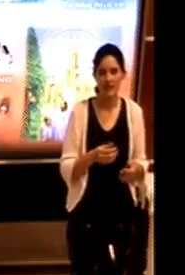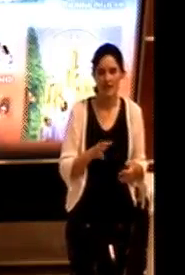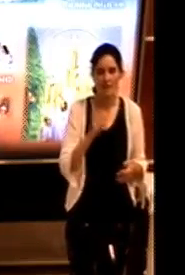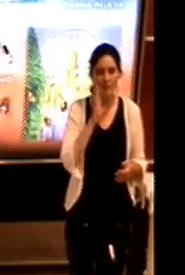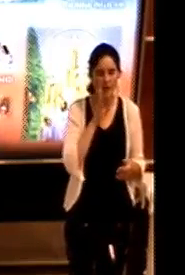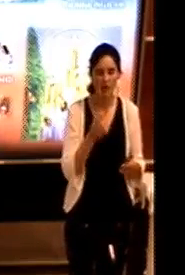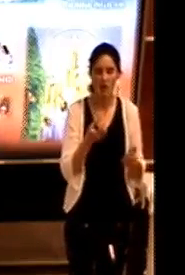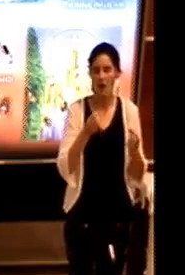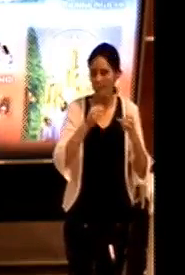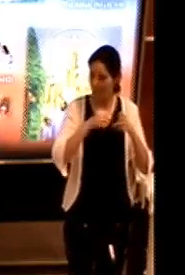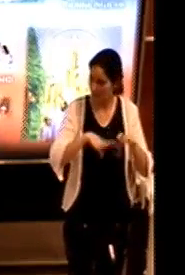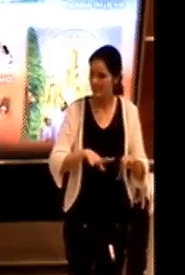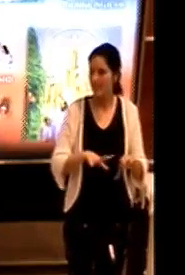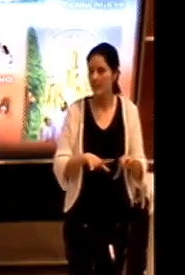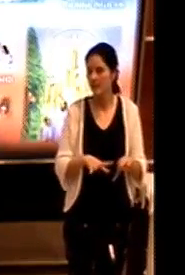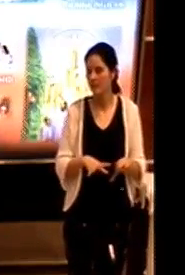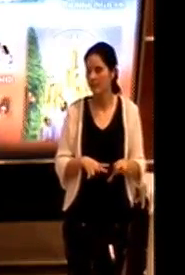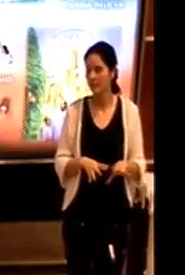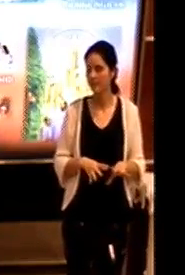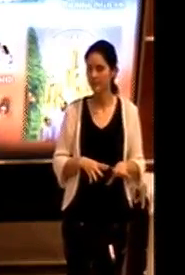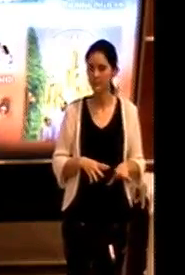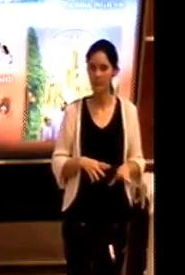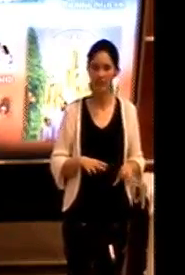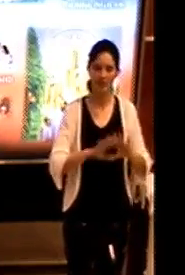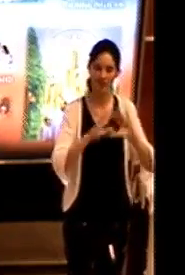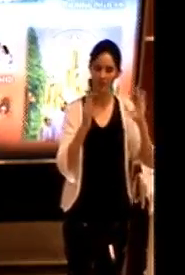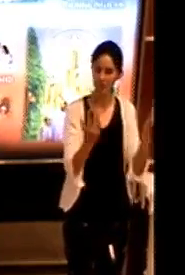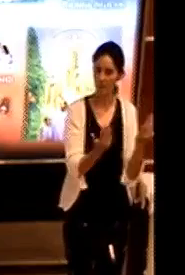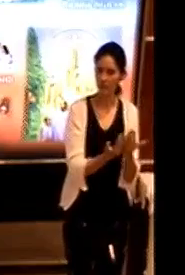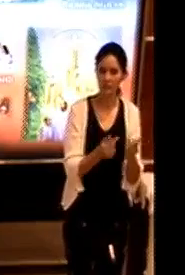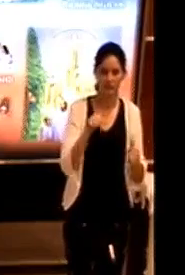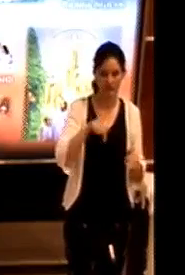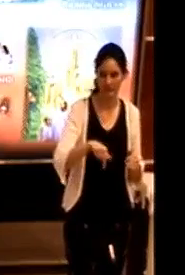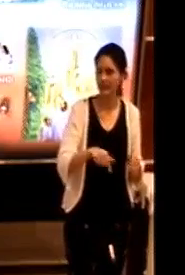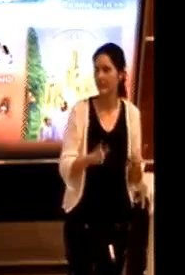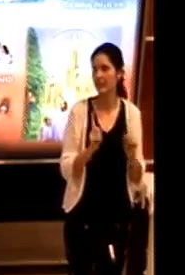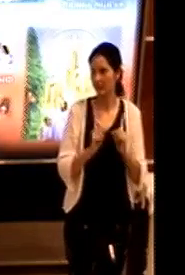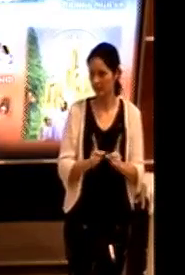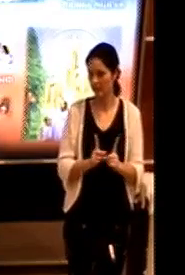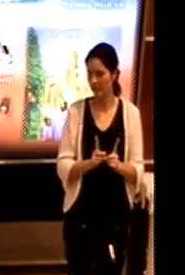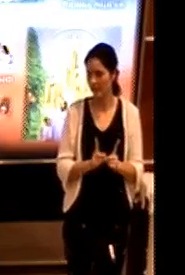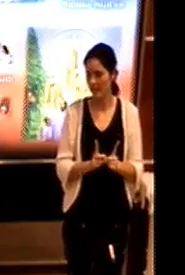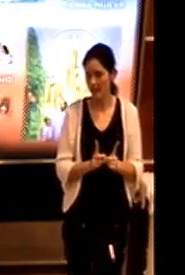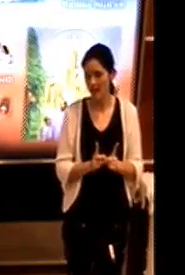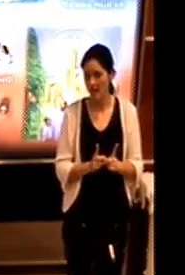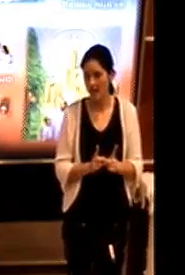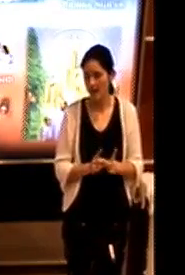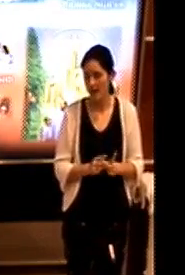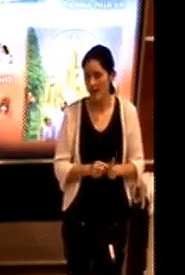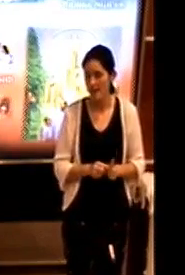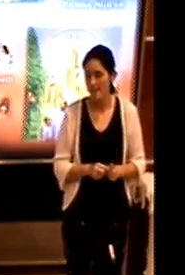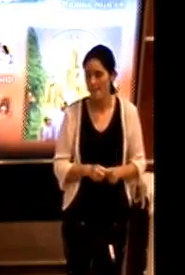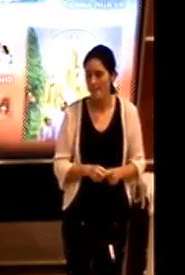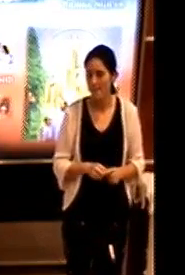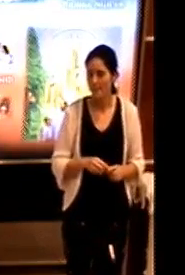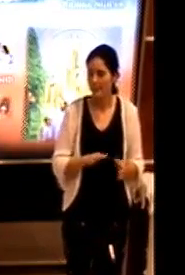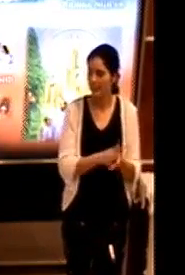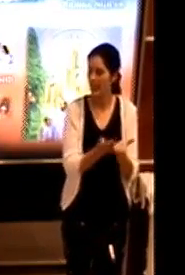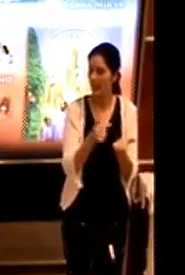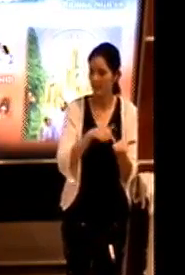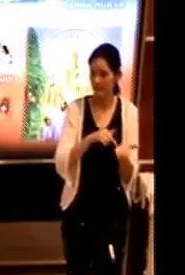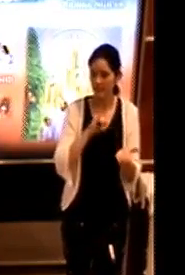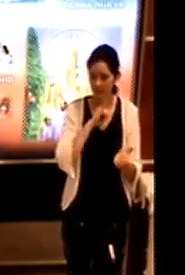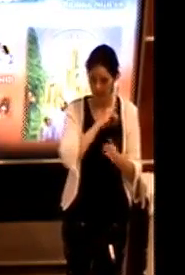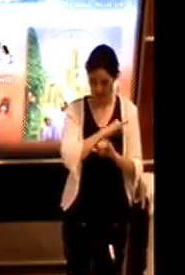cierto? Si Cristo no hubiera venido, estábamos perdidos para siempre. Por eso dice aquí la Biblia que es